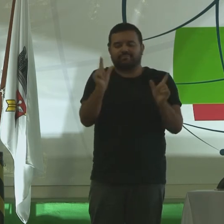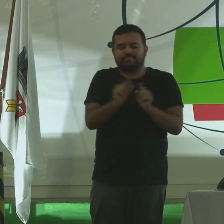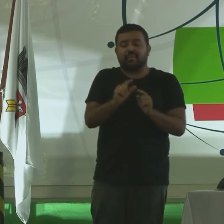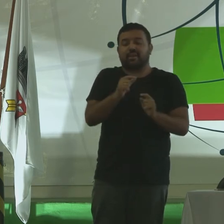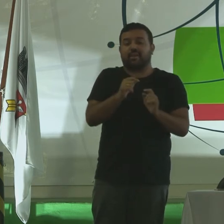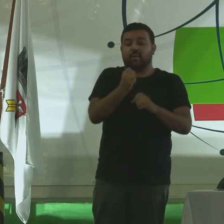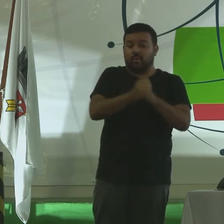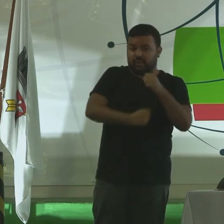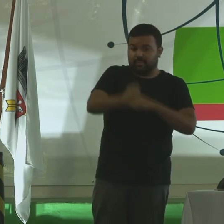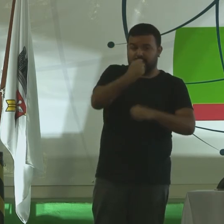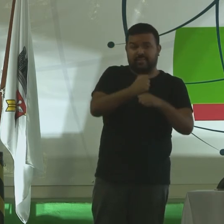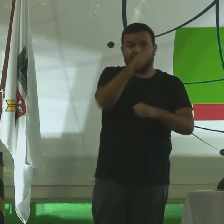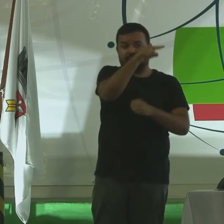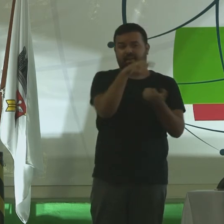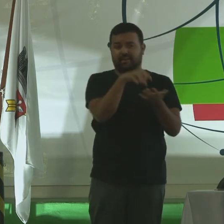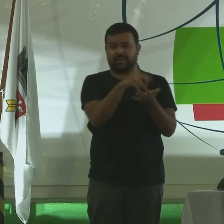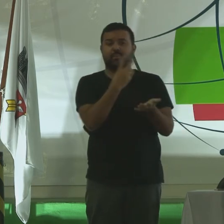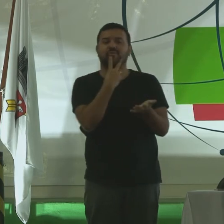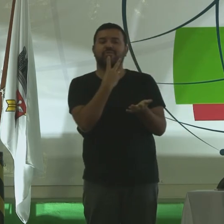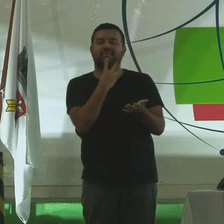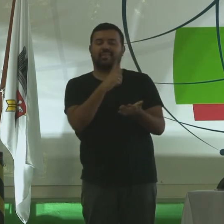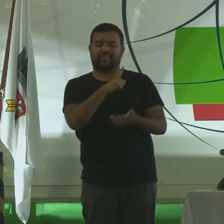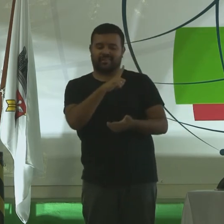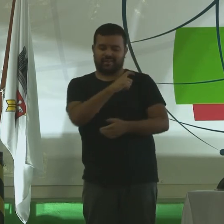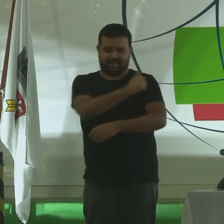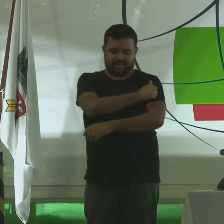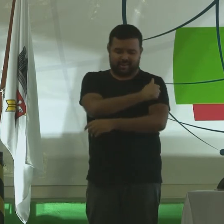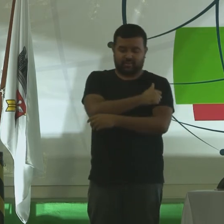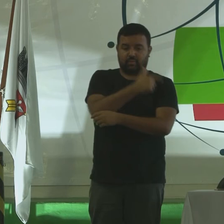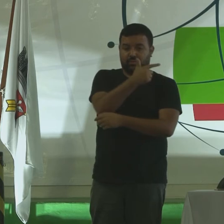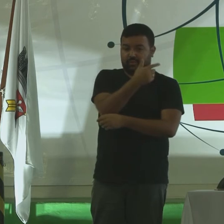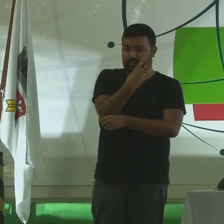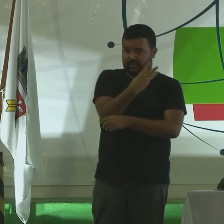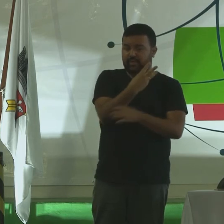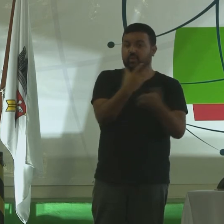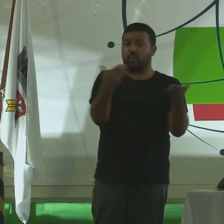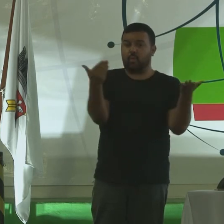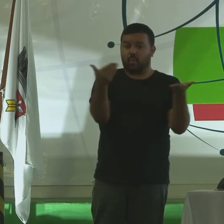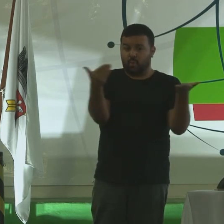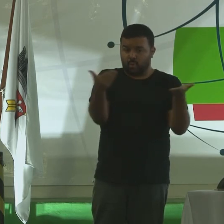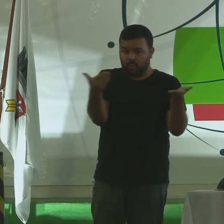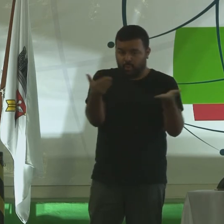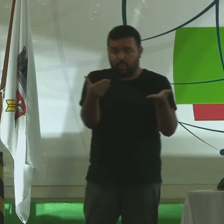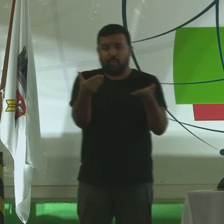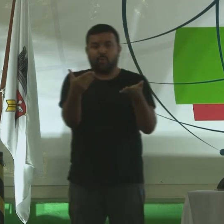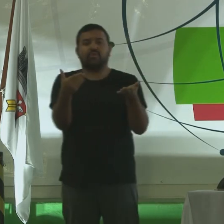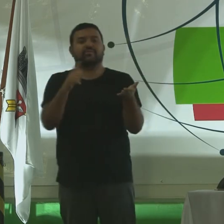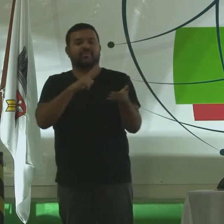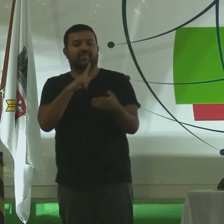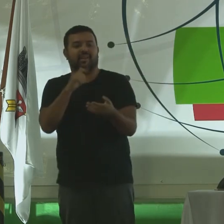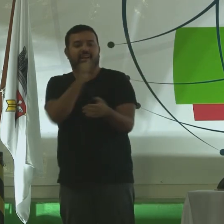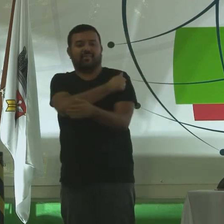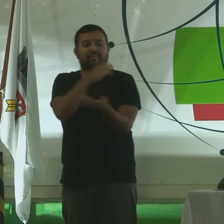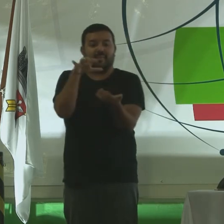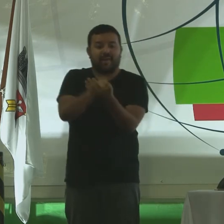Vitória, o ano passado, chegava em torno de 23 alunos, hoje nós temos 54 alunos com forma de educação especial no